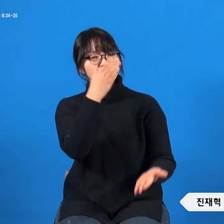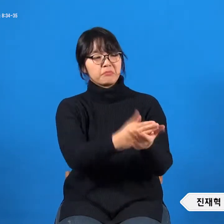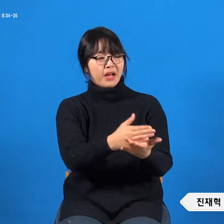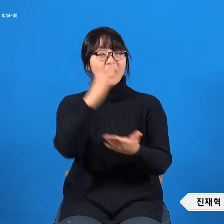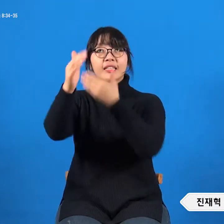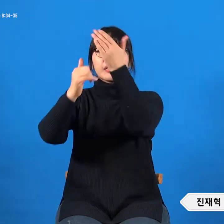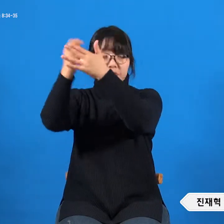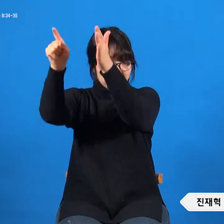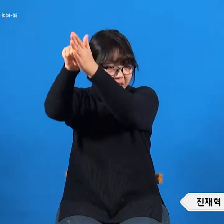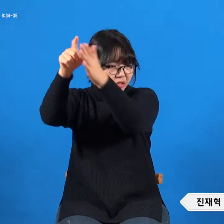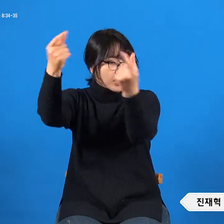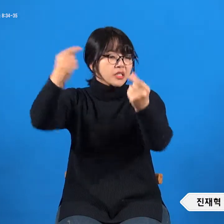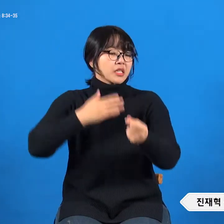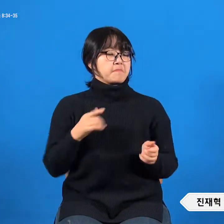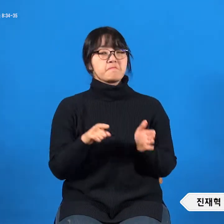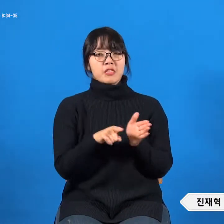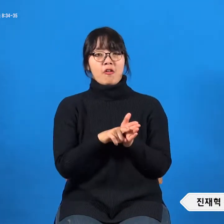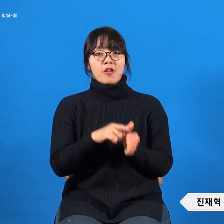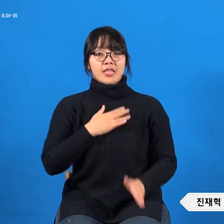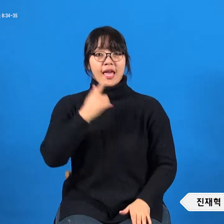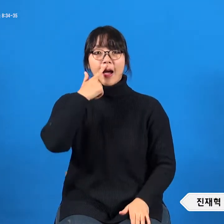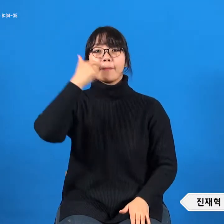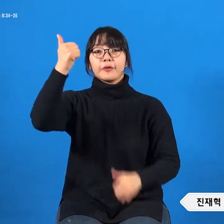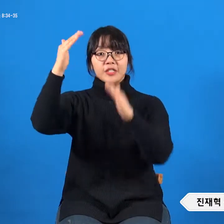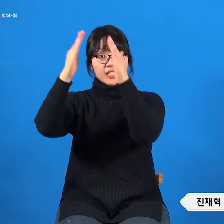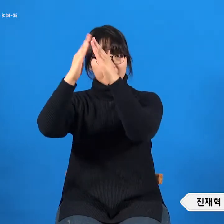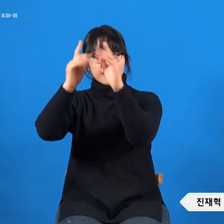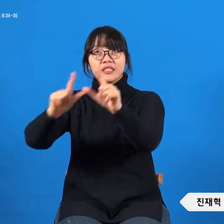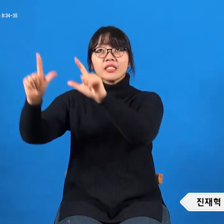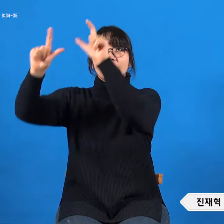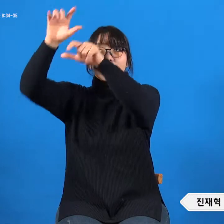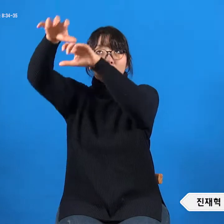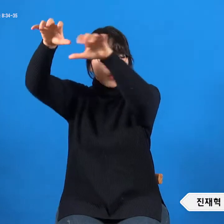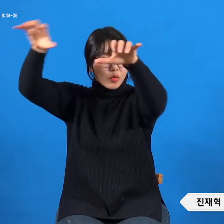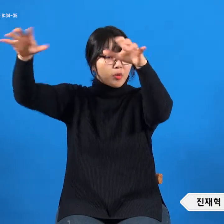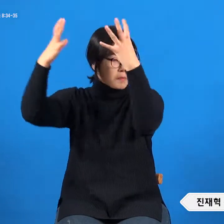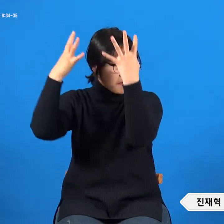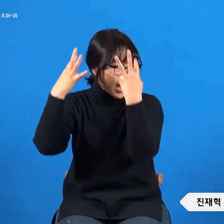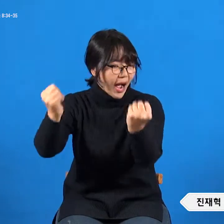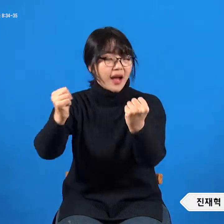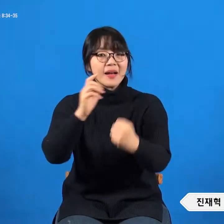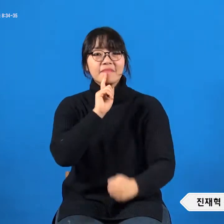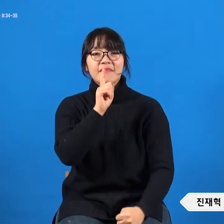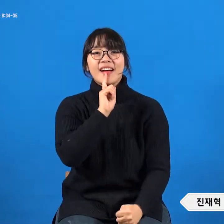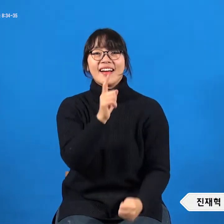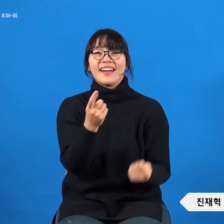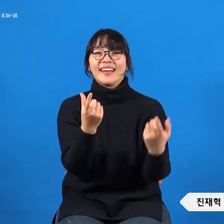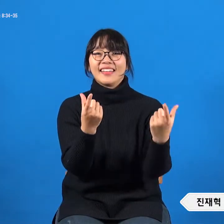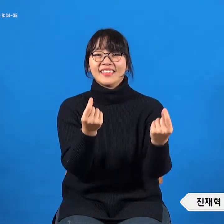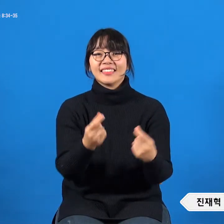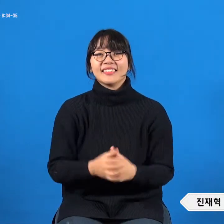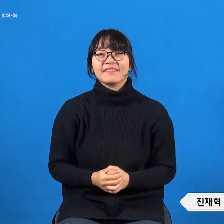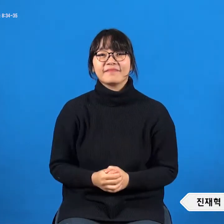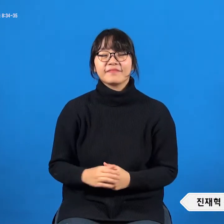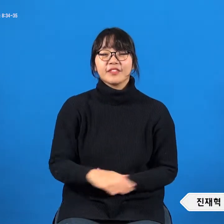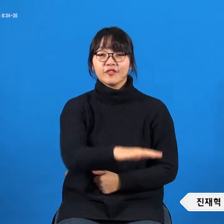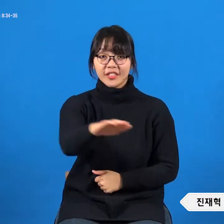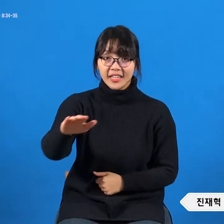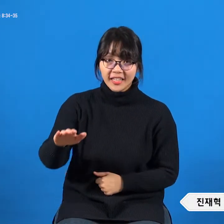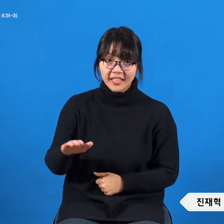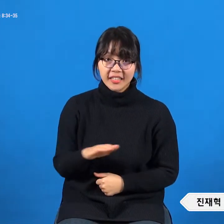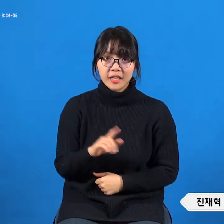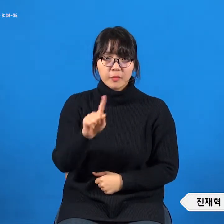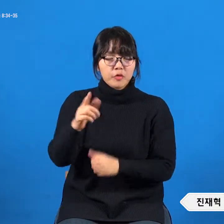하나님을 믿으니 또 나를 믿으라. 내 아버지 집에는 거할 곳이 많도다라고 말씀하시며 우리에게